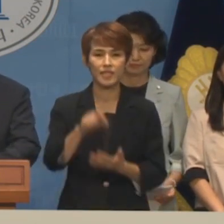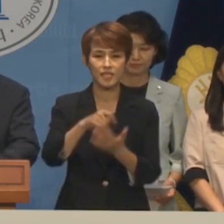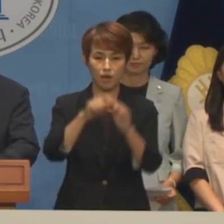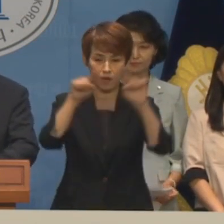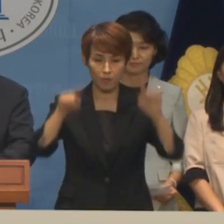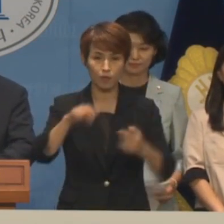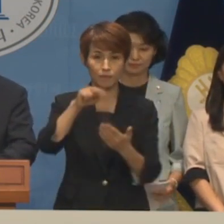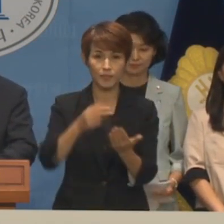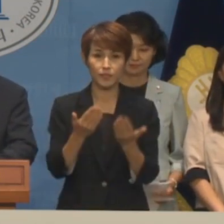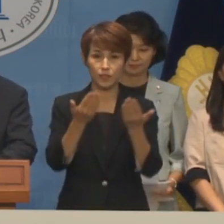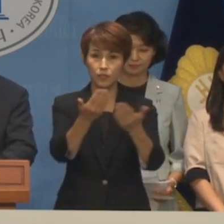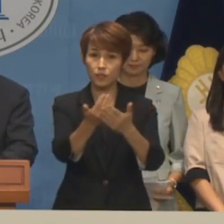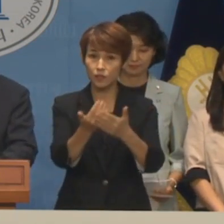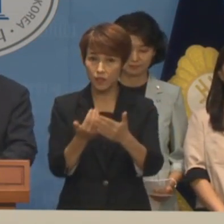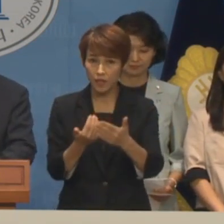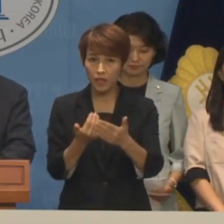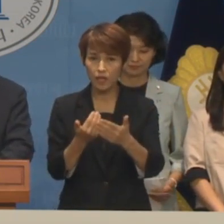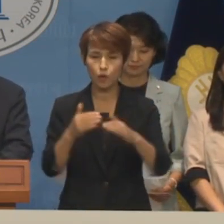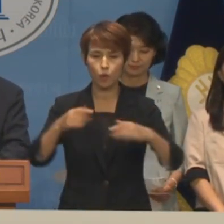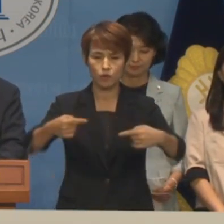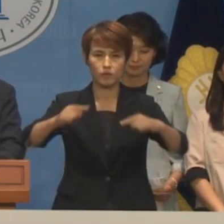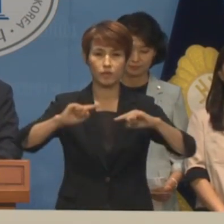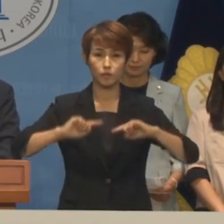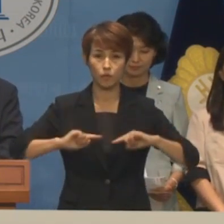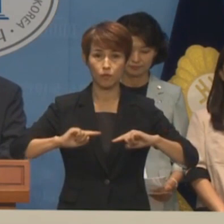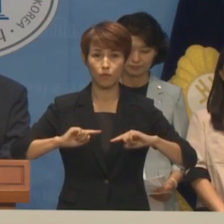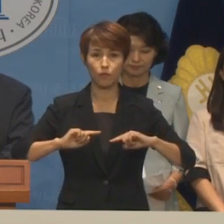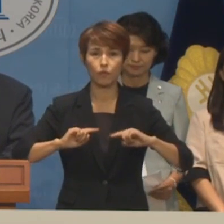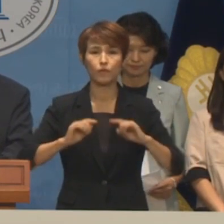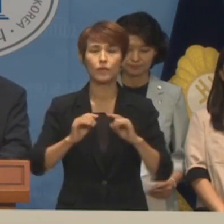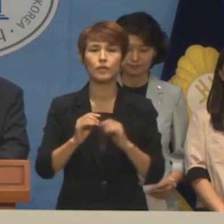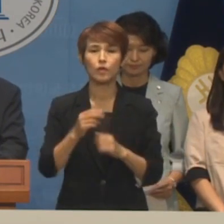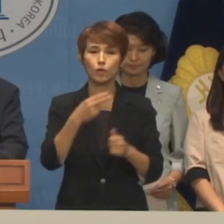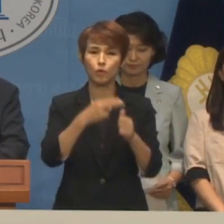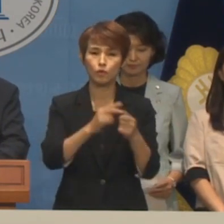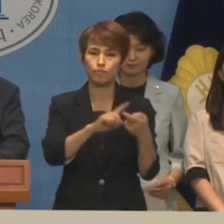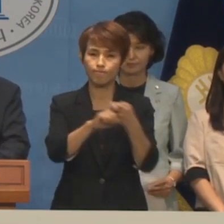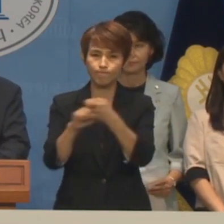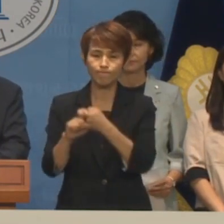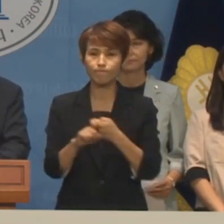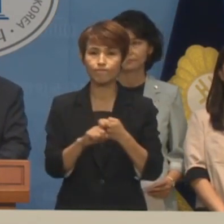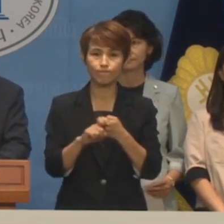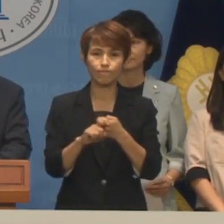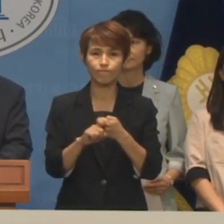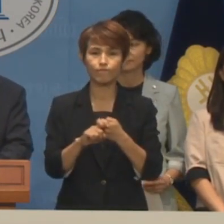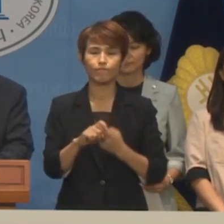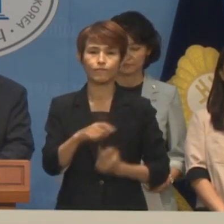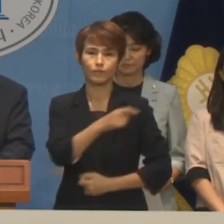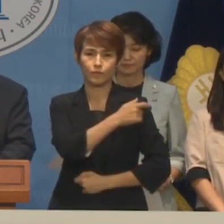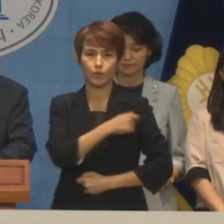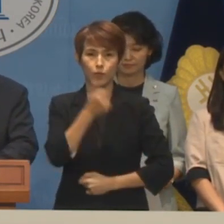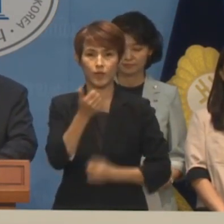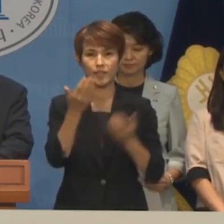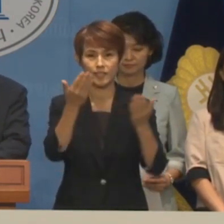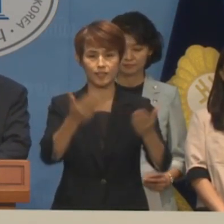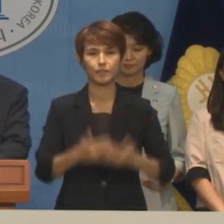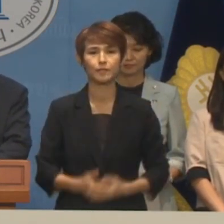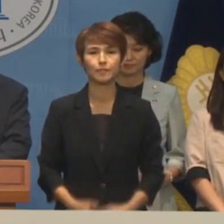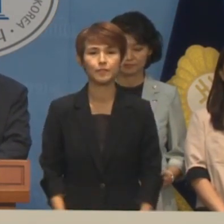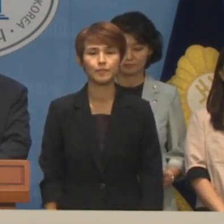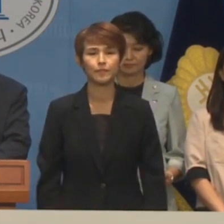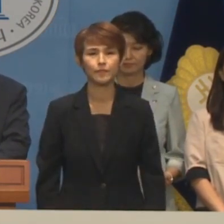기자회견문 낭독에 앞서 오늘 참석하신 우리 교수연대회의 임원님들을 소개하겠습니다.